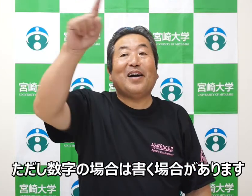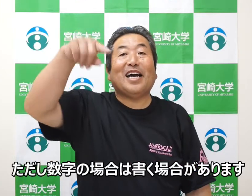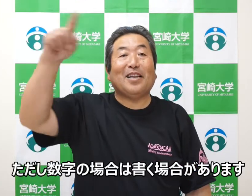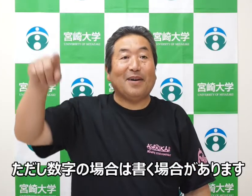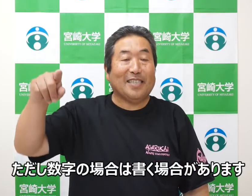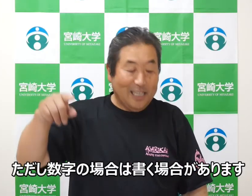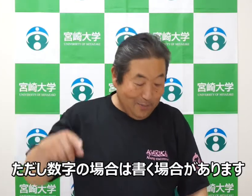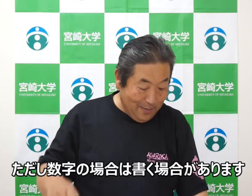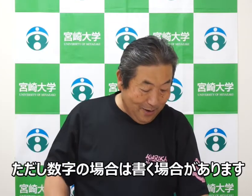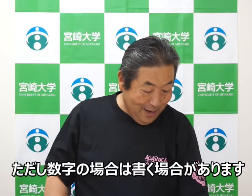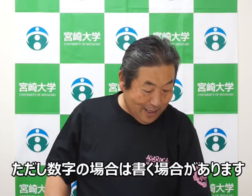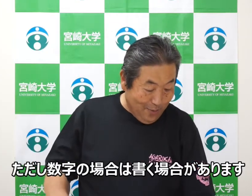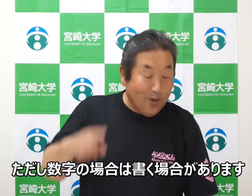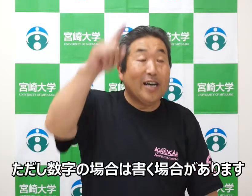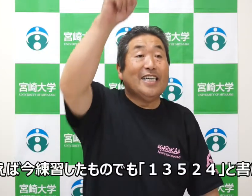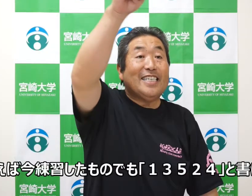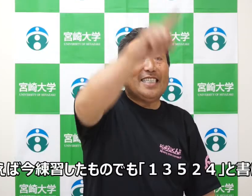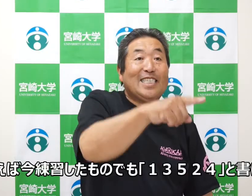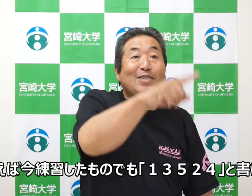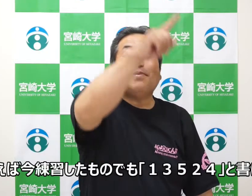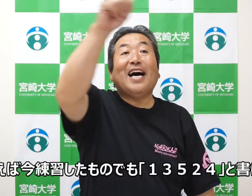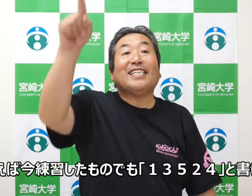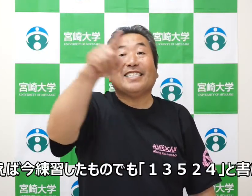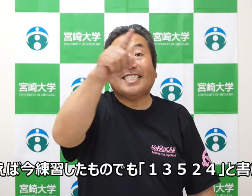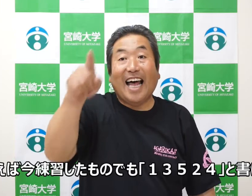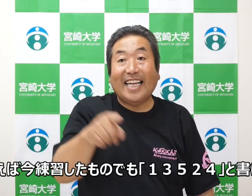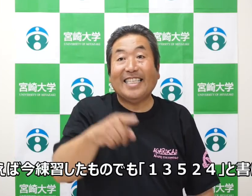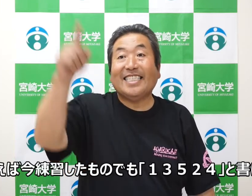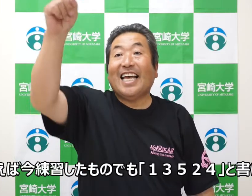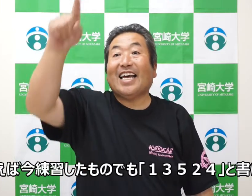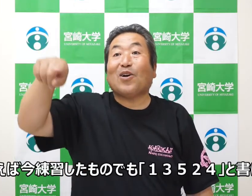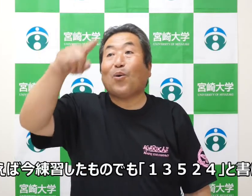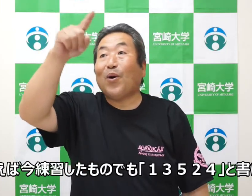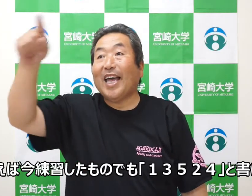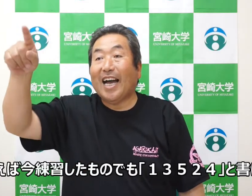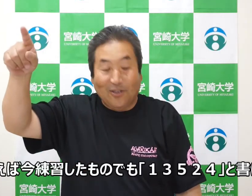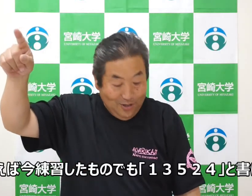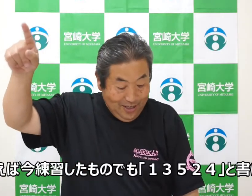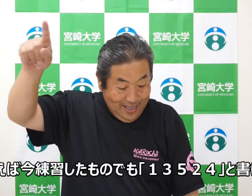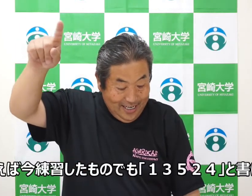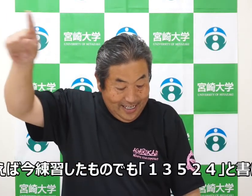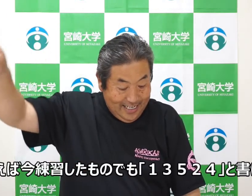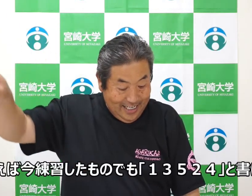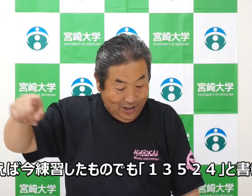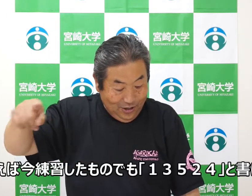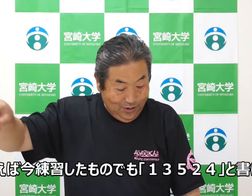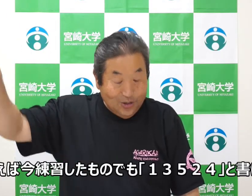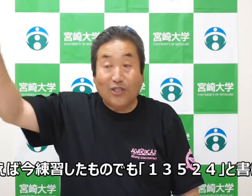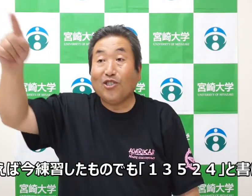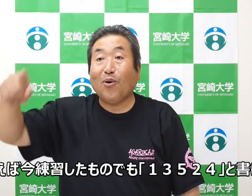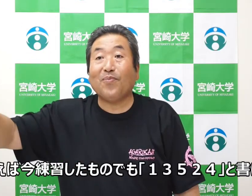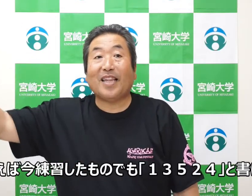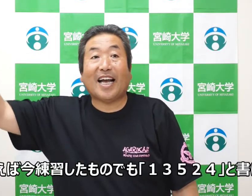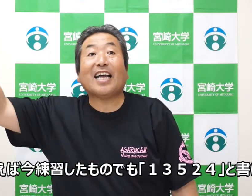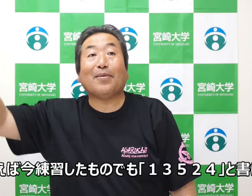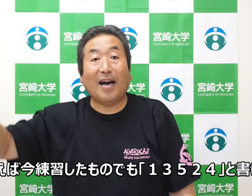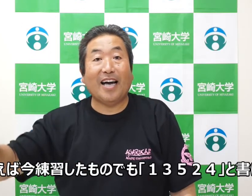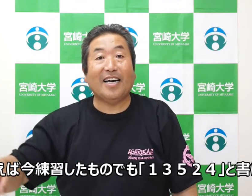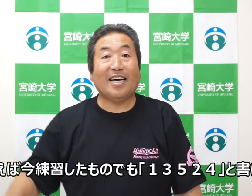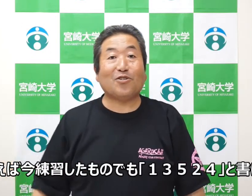があります。例えば今のやっても13524 24って書けば、あ、それでも